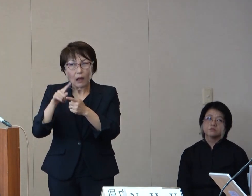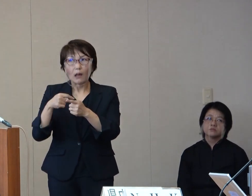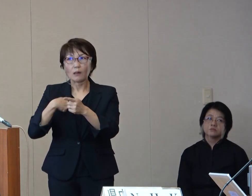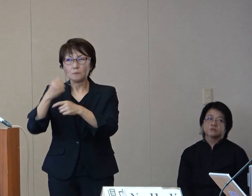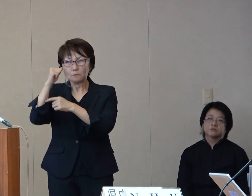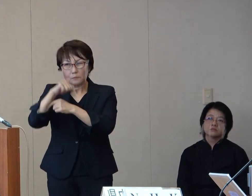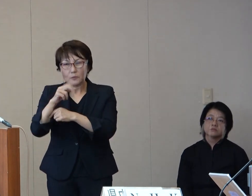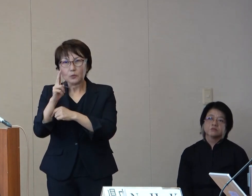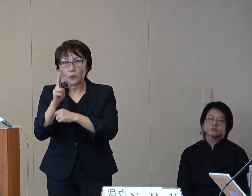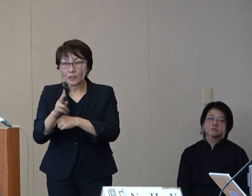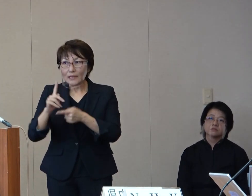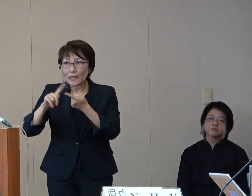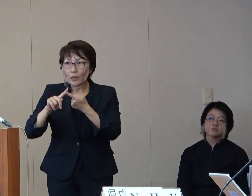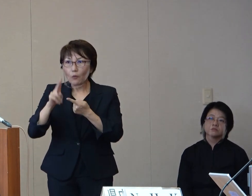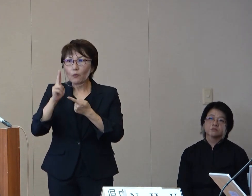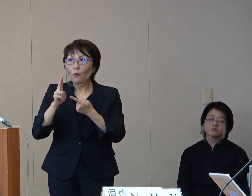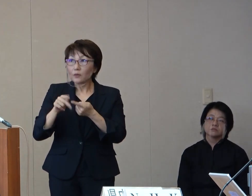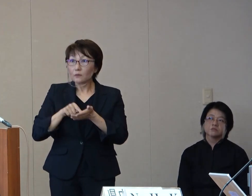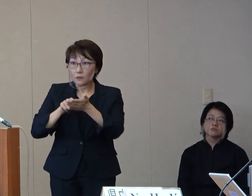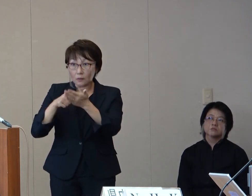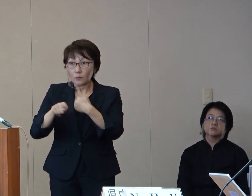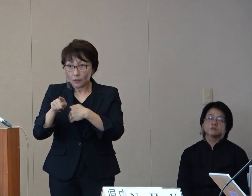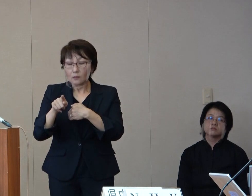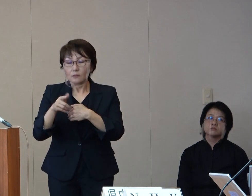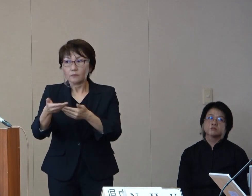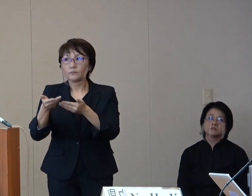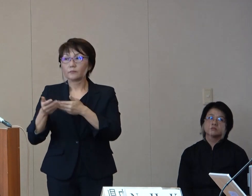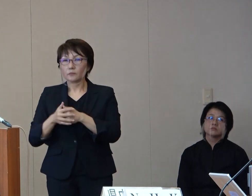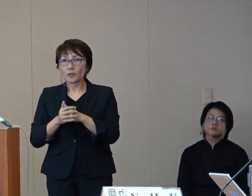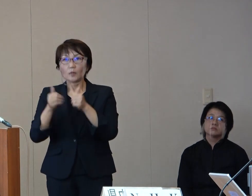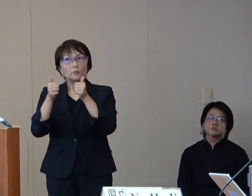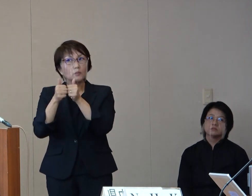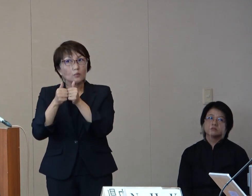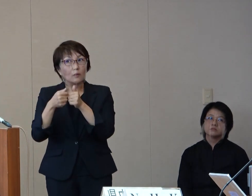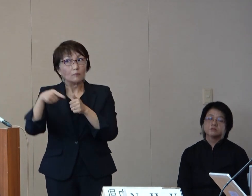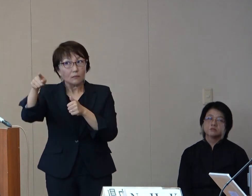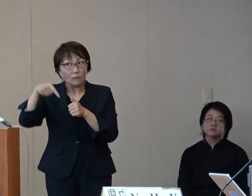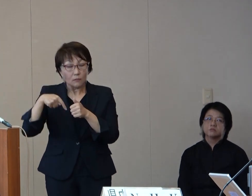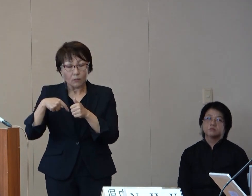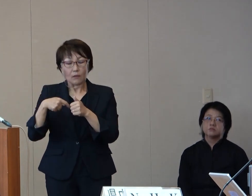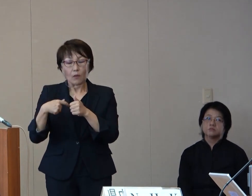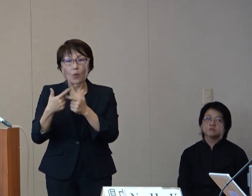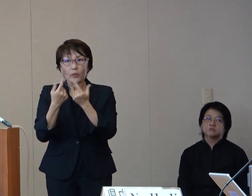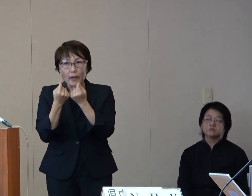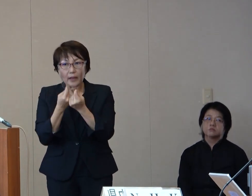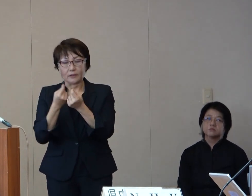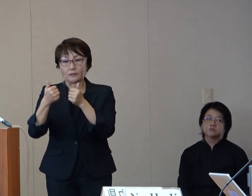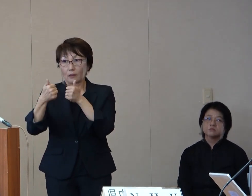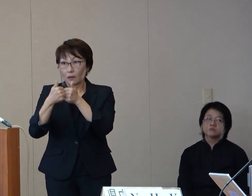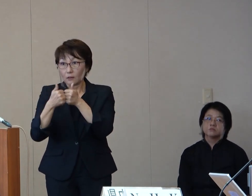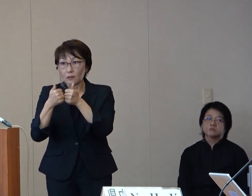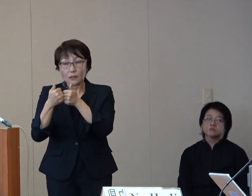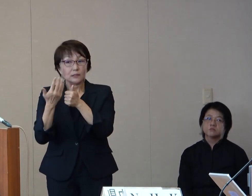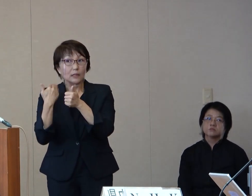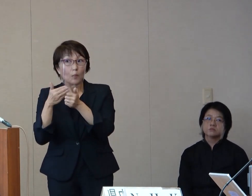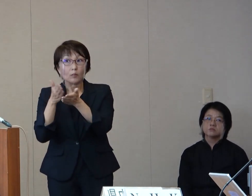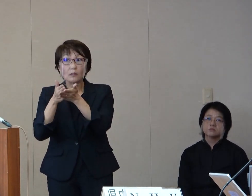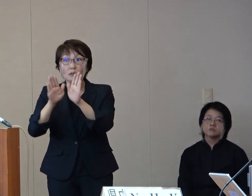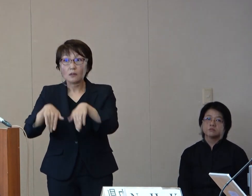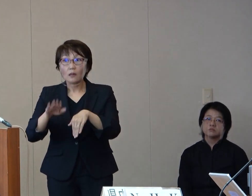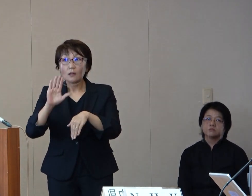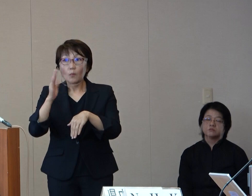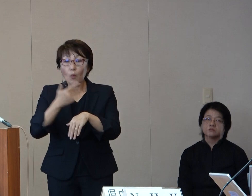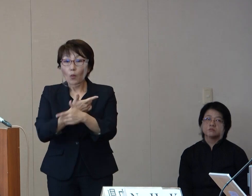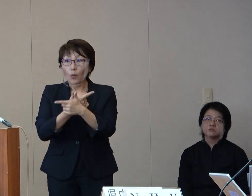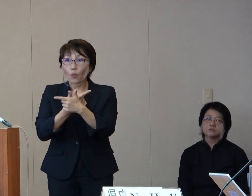多いと芽生える下がっていたほんと想像もして大人気の話をしてで見て先ほども反響しましたけど